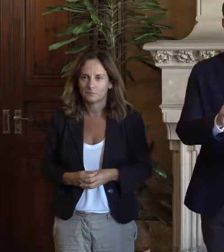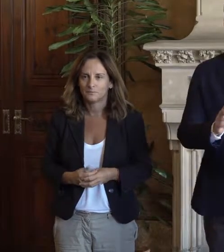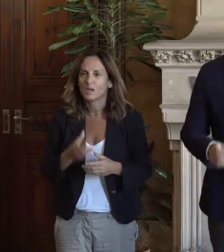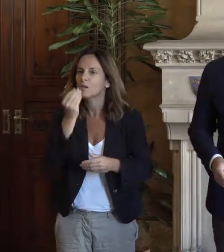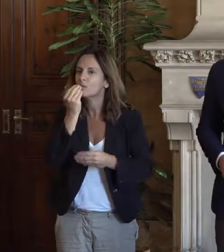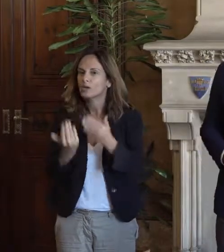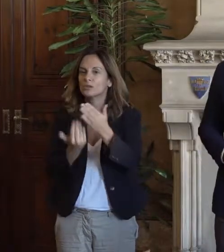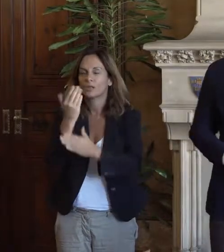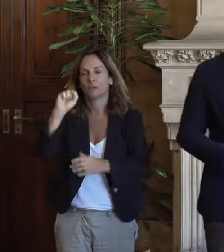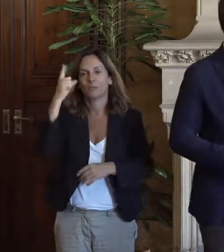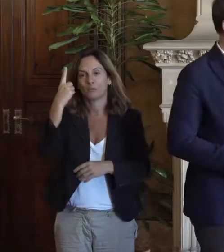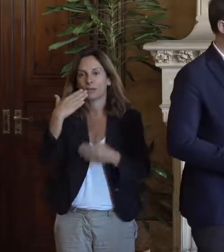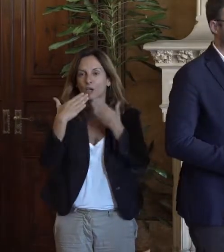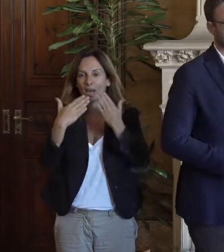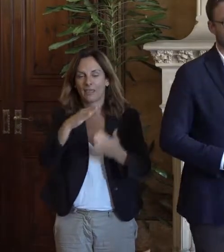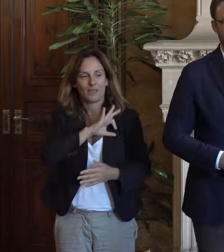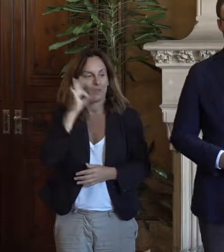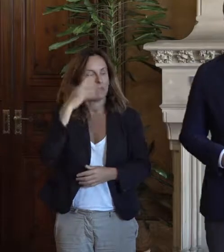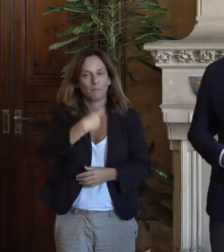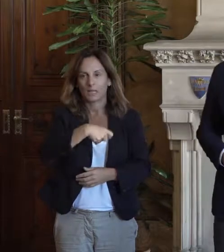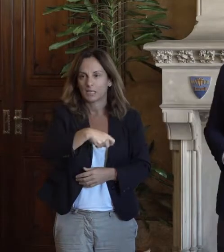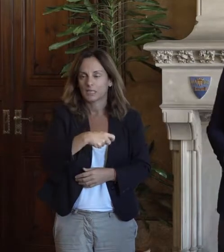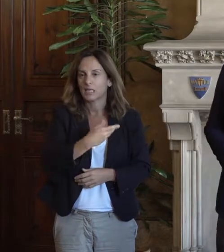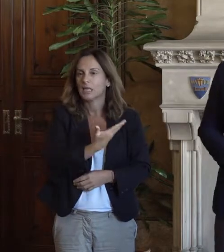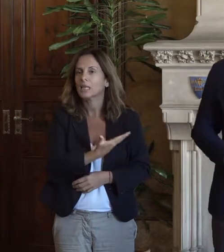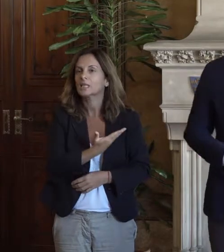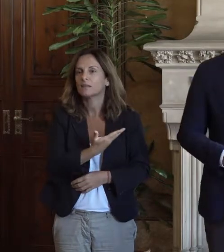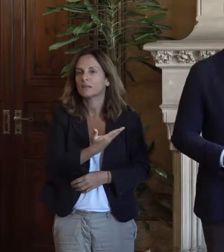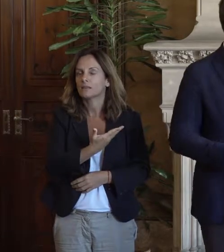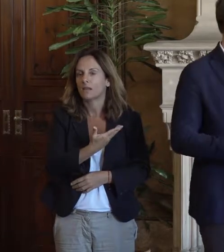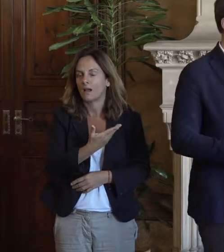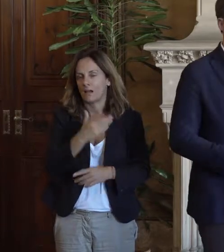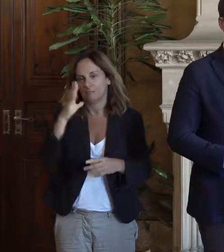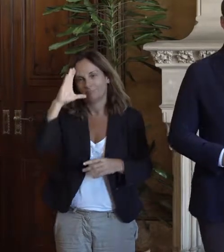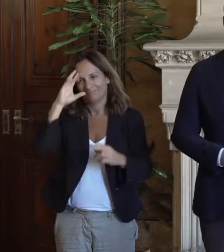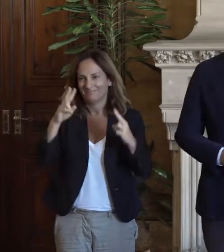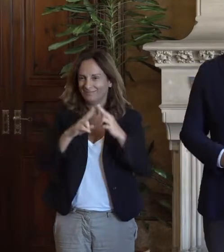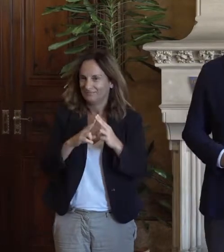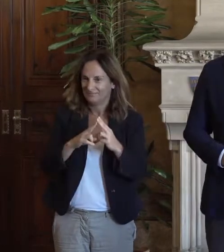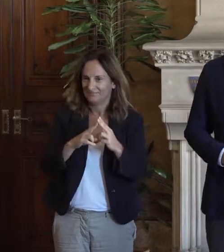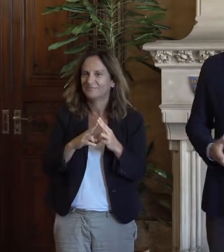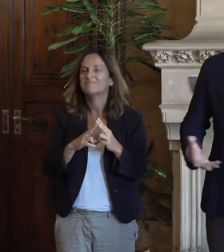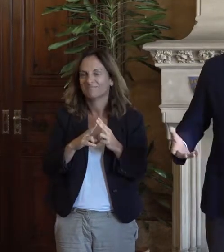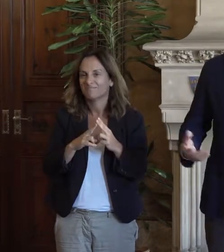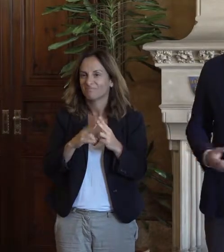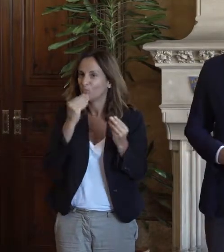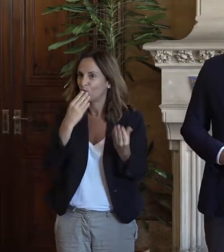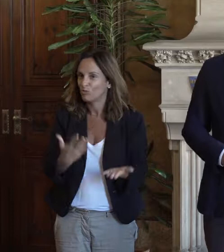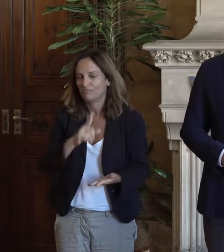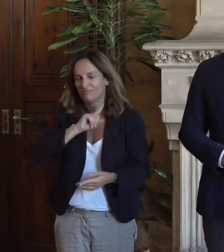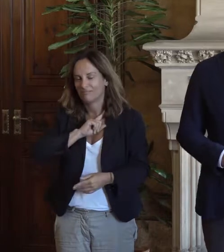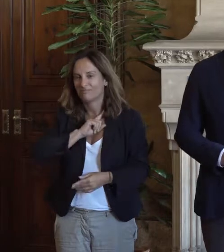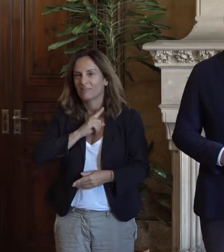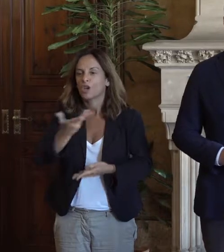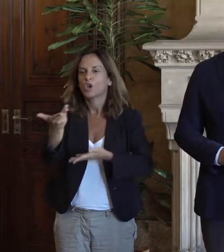Bon dia. El primer de tot vull agrair a la presidenta que m'hagi donat aquesta audiència i també la bona disposició que té a col·laborar